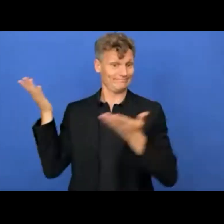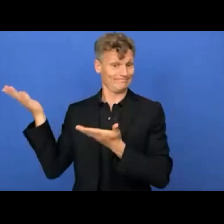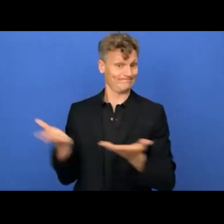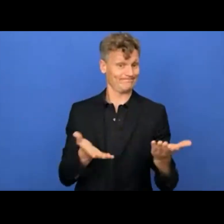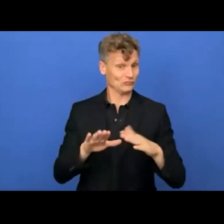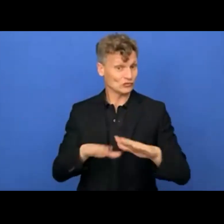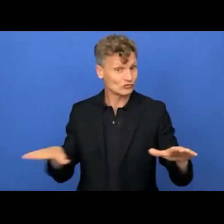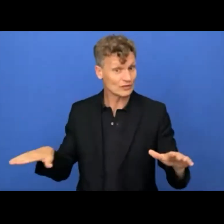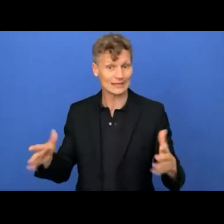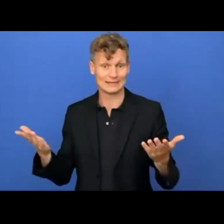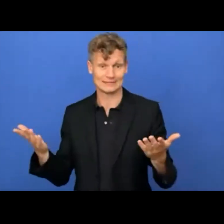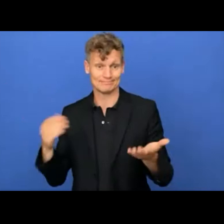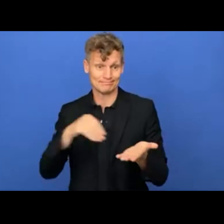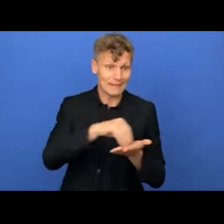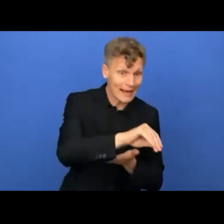offrent